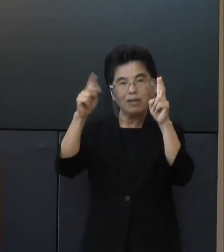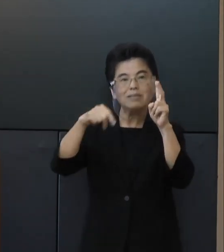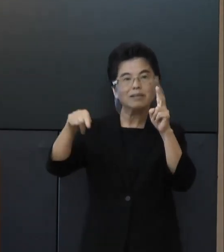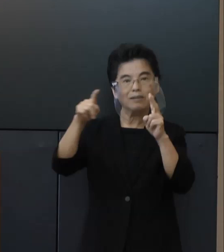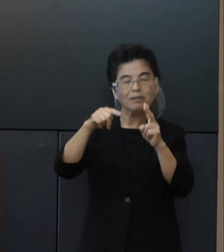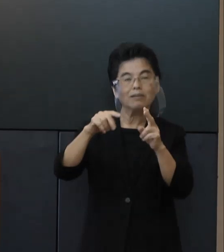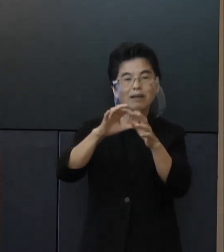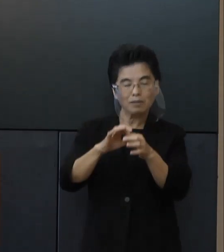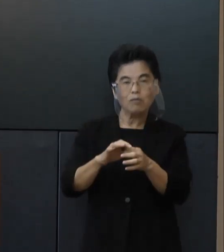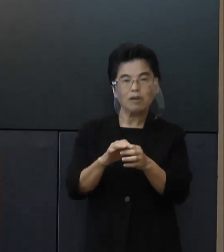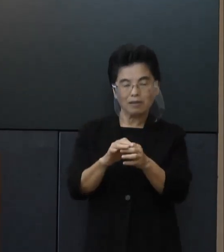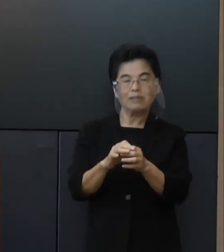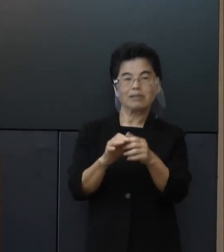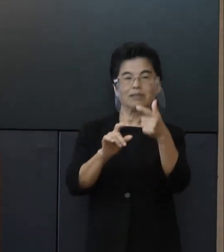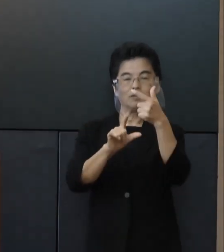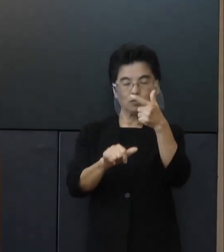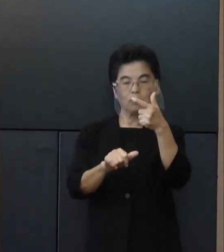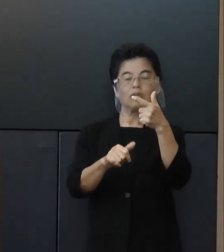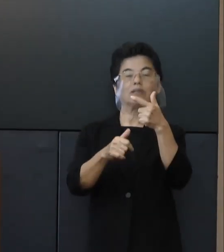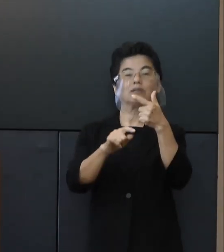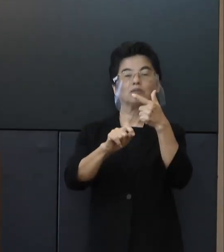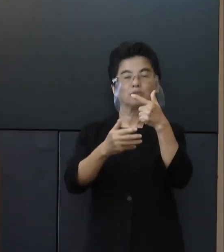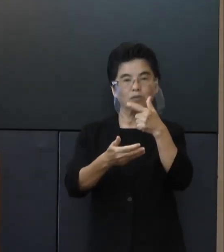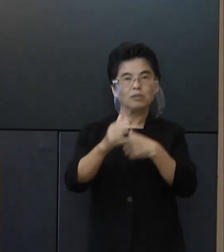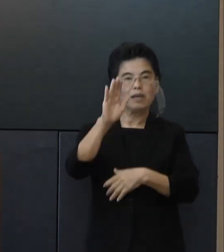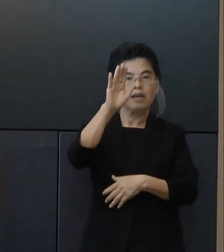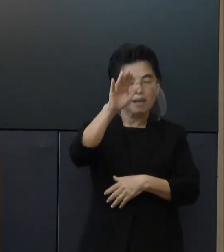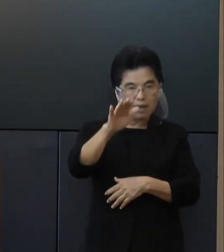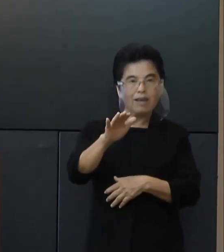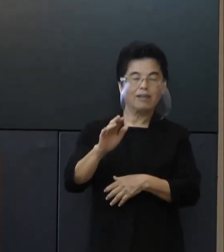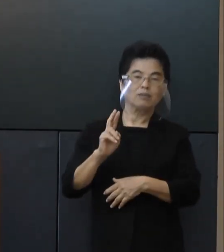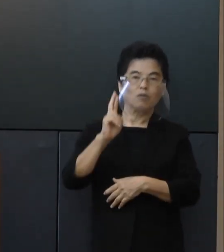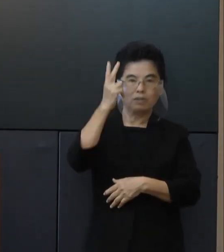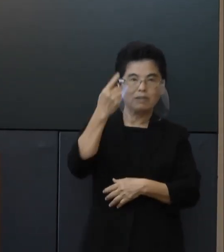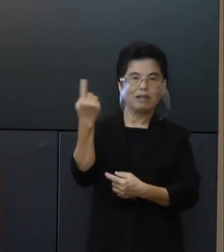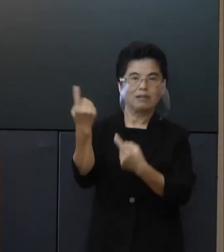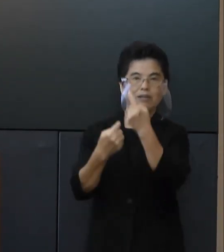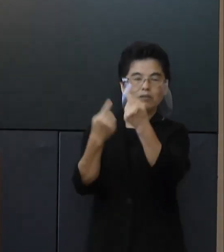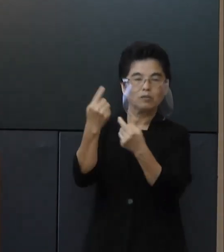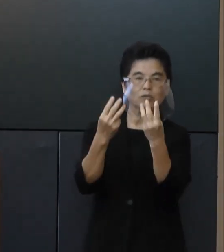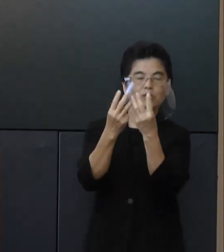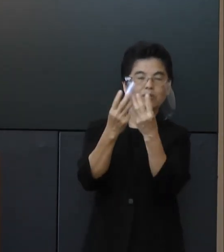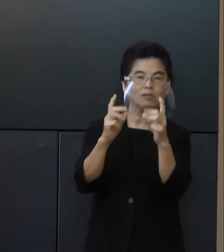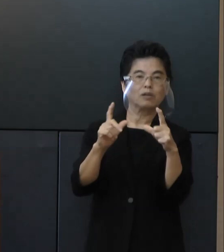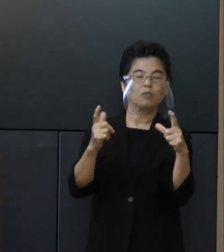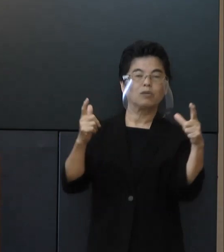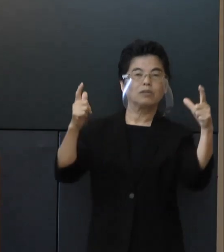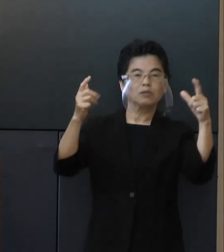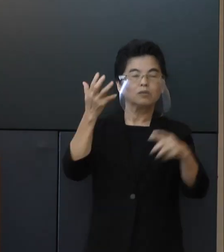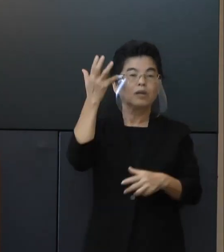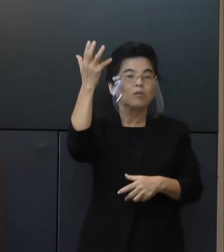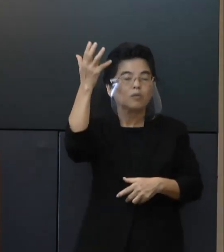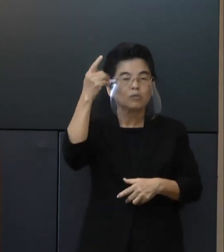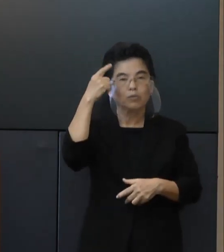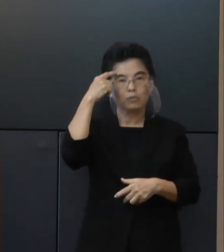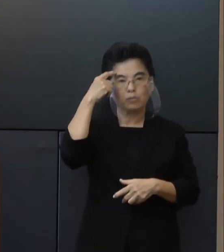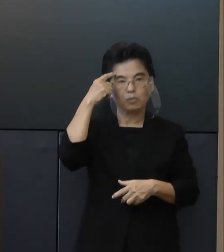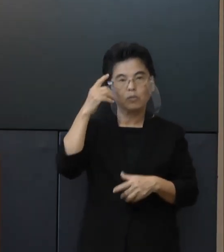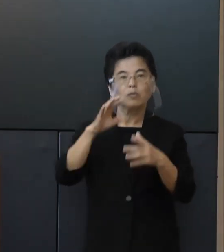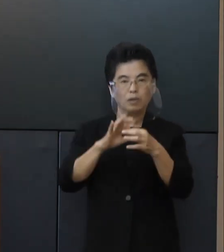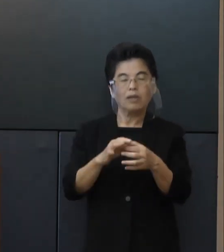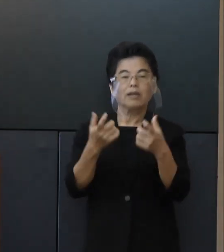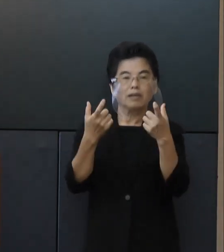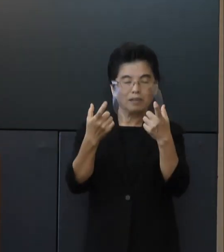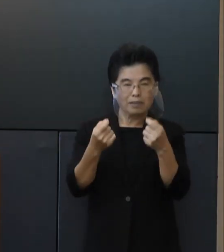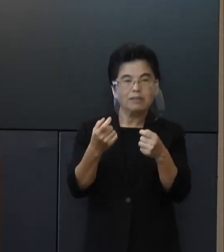く週を追うごとに、増えていくであろうということは容易に予測されますので、ですので今般このようにタコを設置